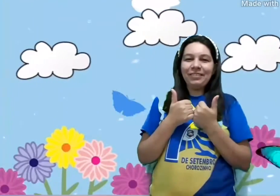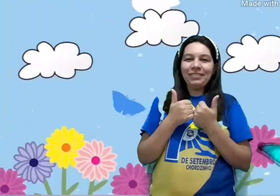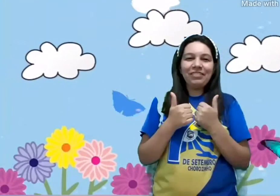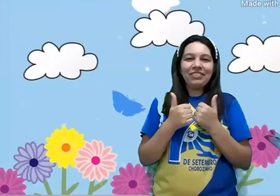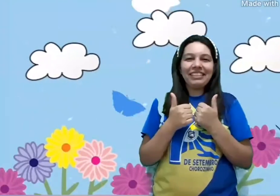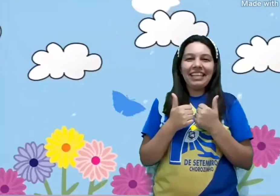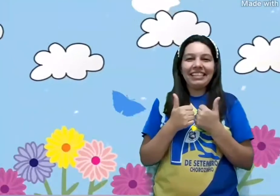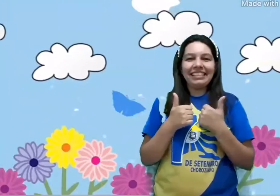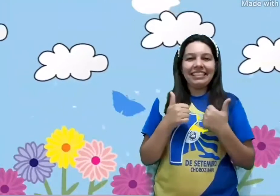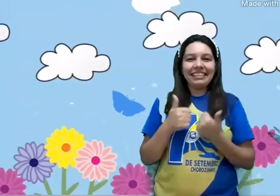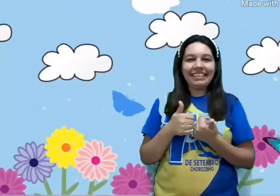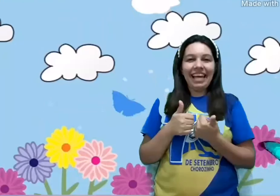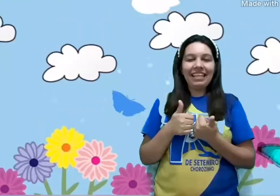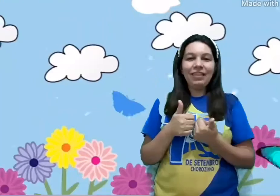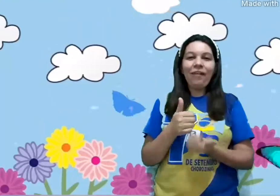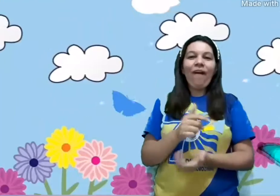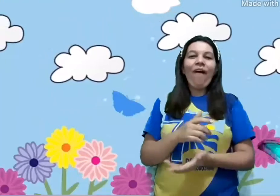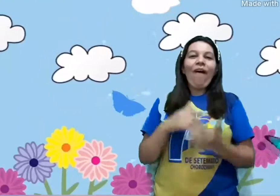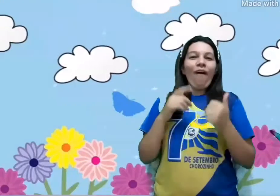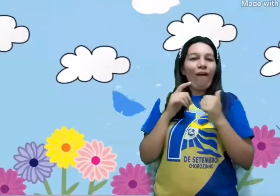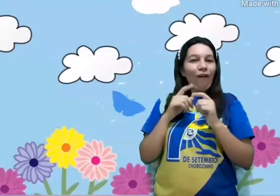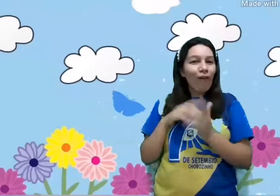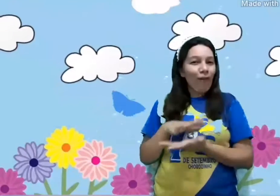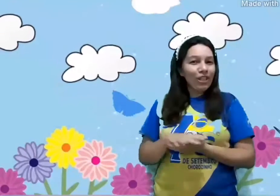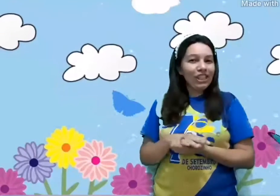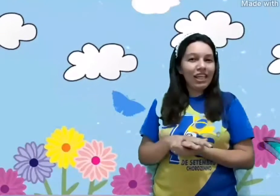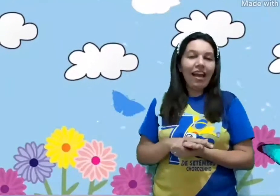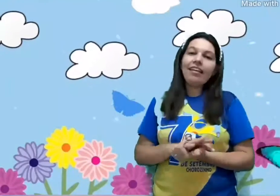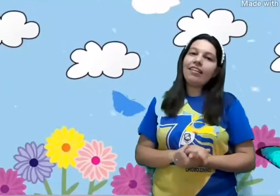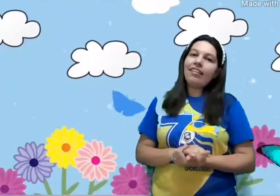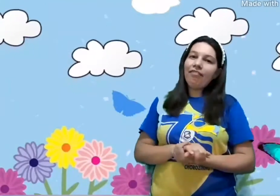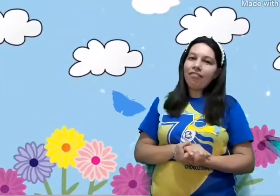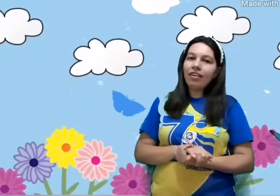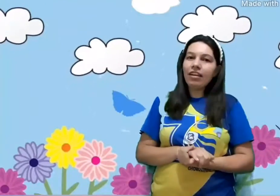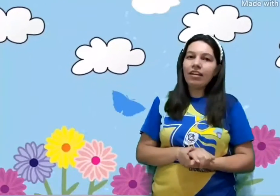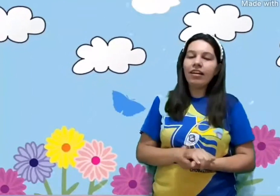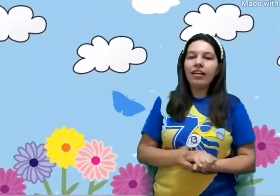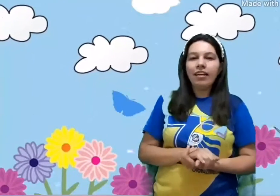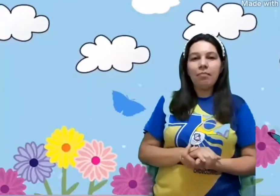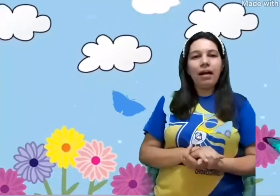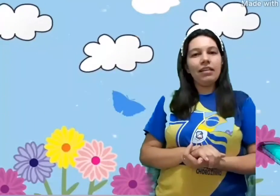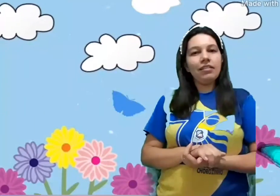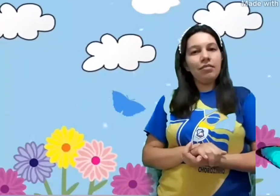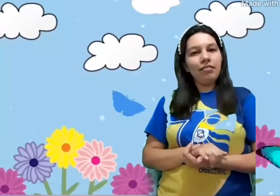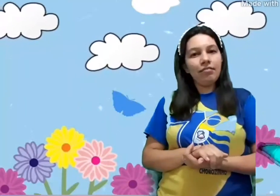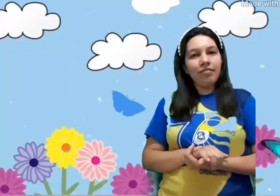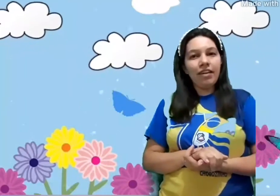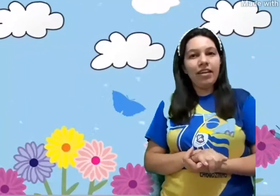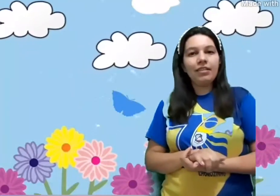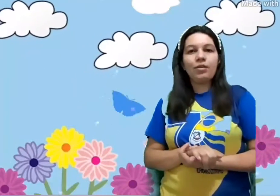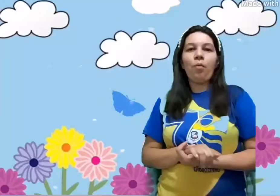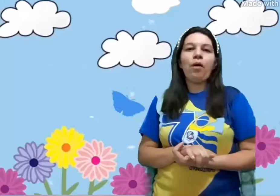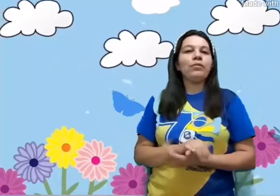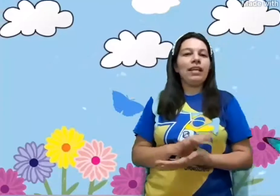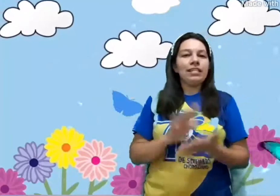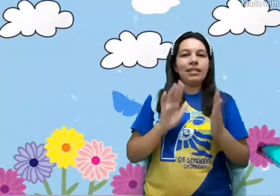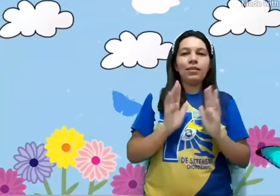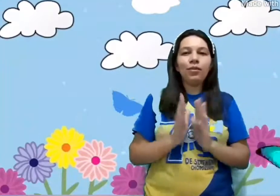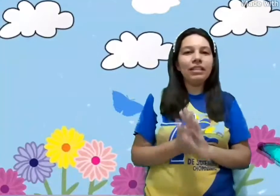bem com vocês, certo? Hoje é quinta-feira e mais uma vez, como acontece todas